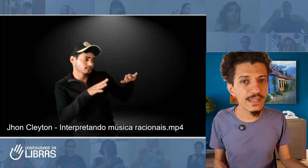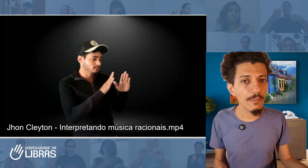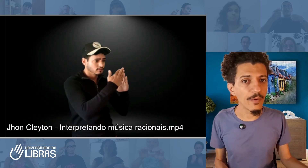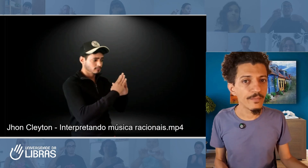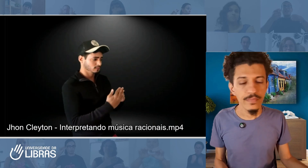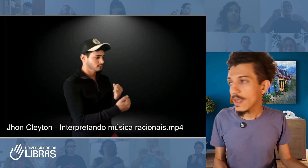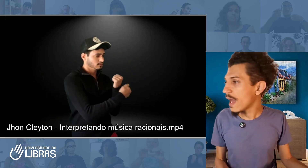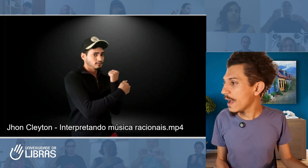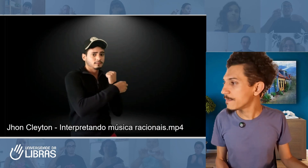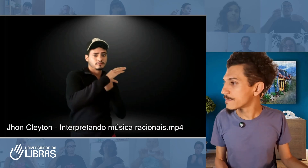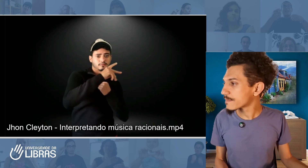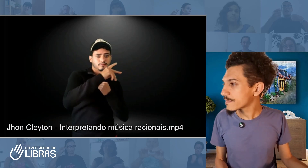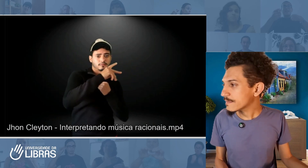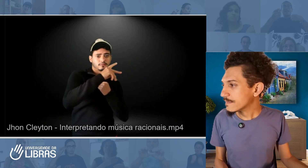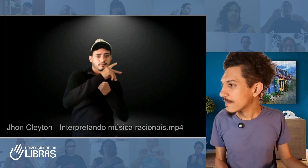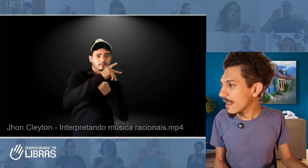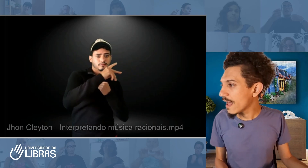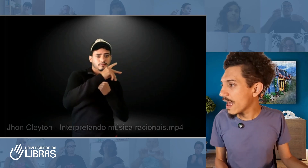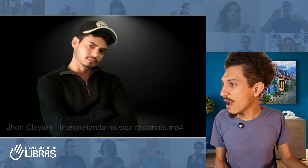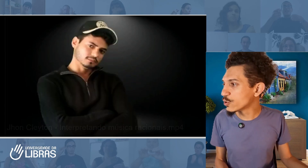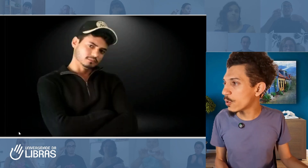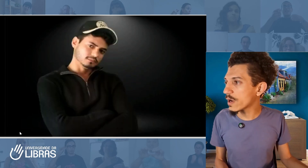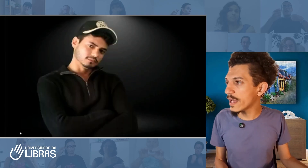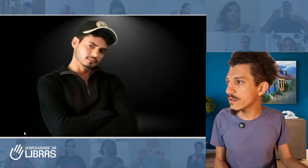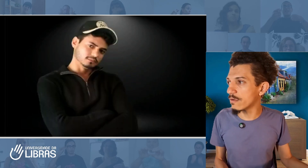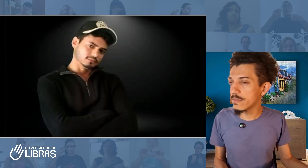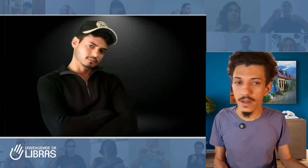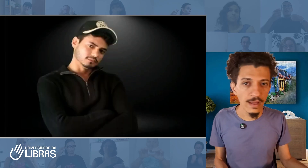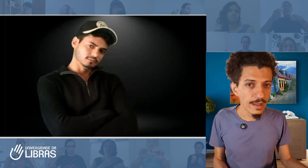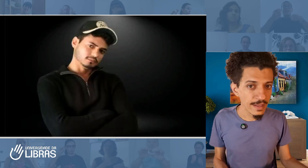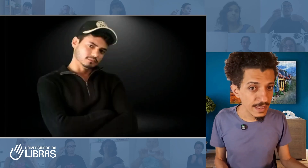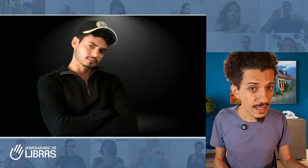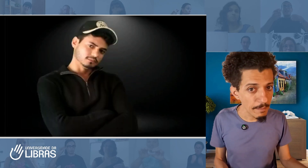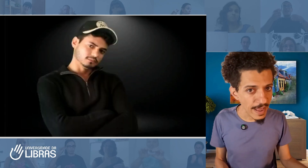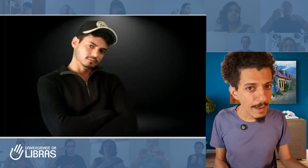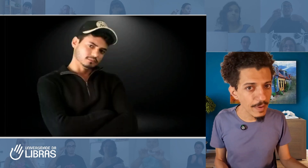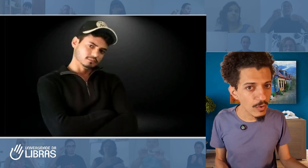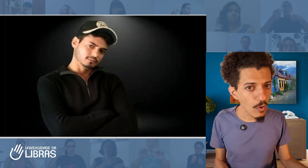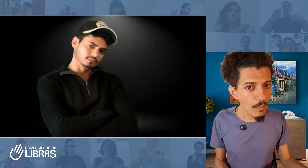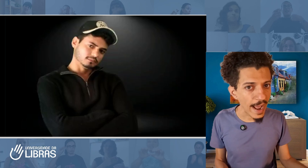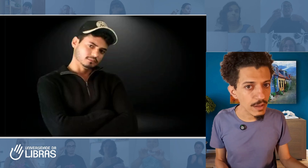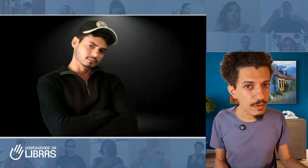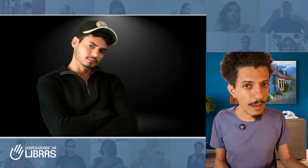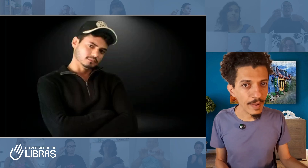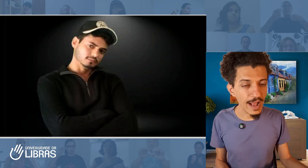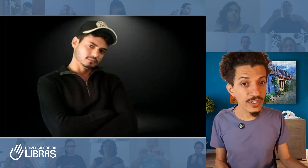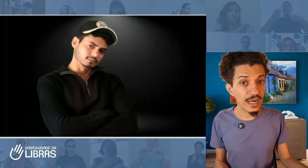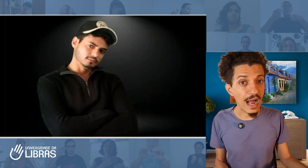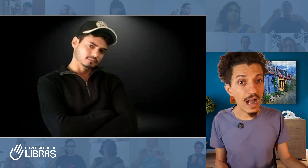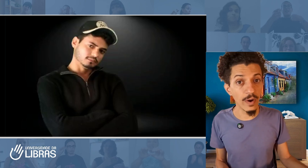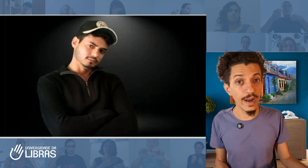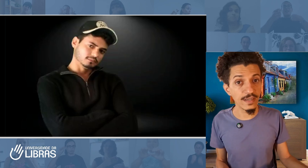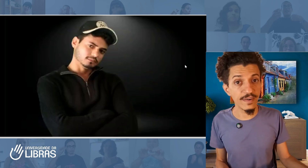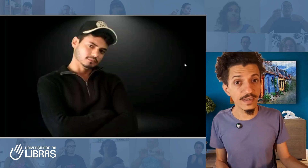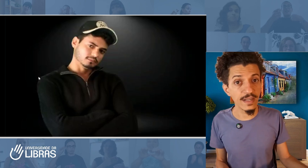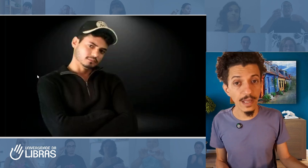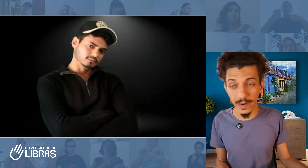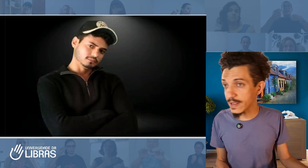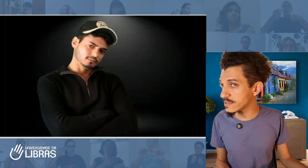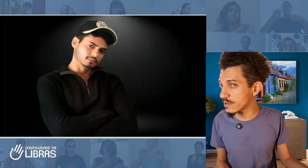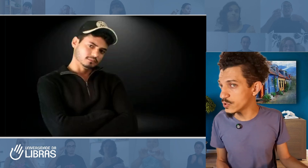por exemplo, é o John Clayton, que também aplicou o método na prática, agora ele já